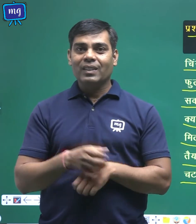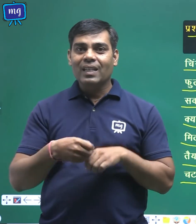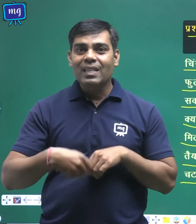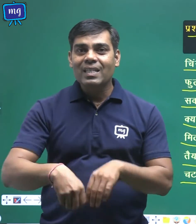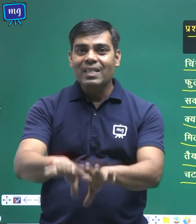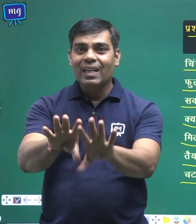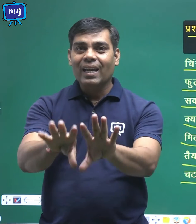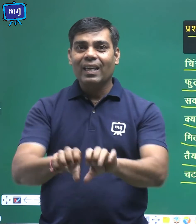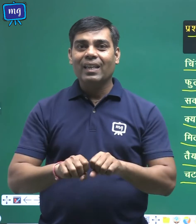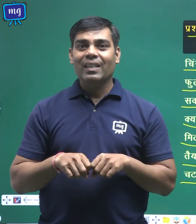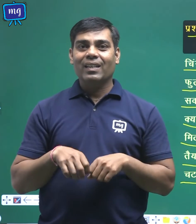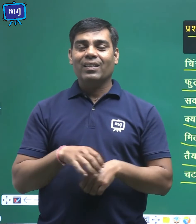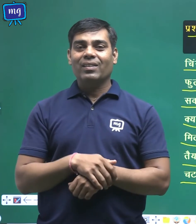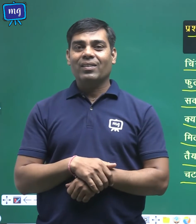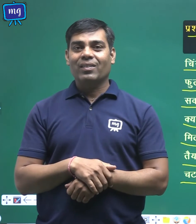चटाई।